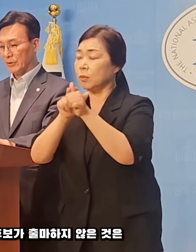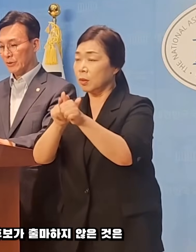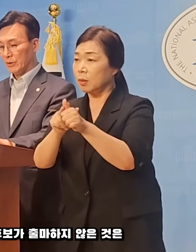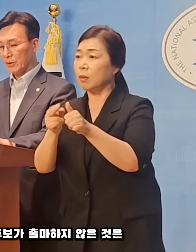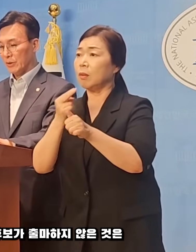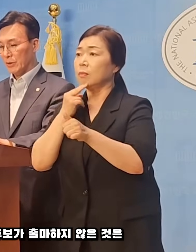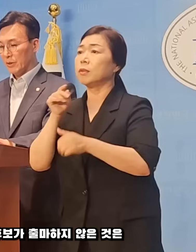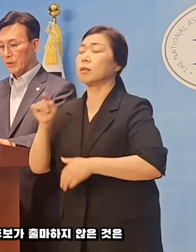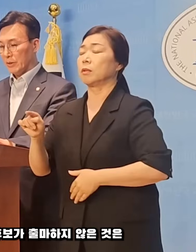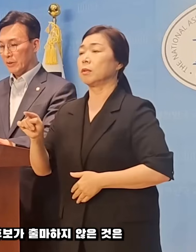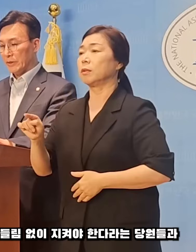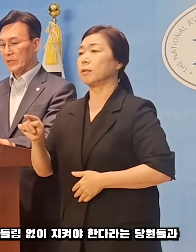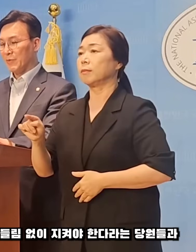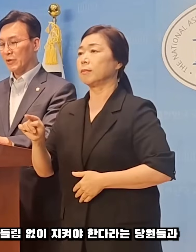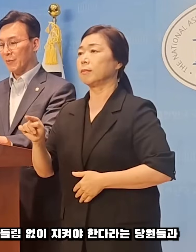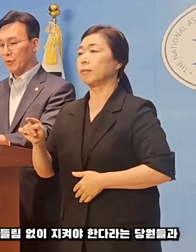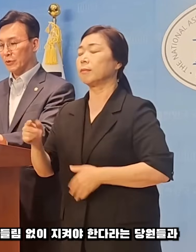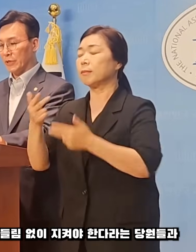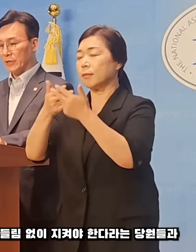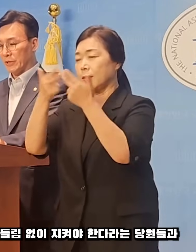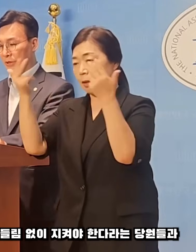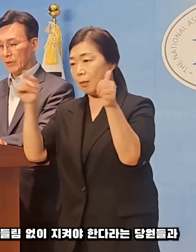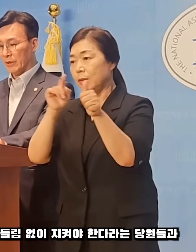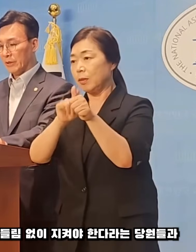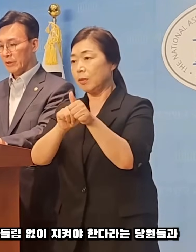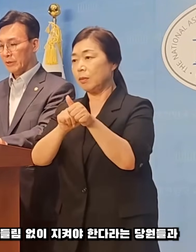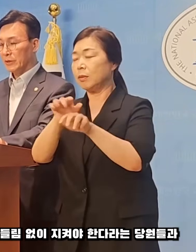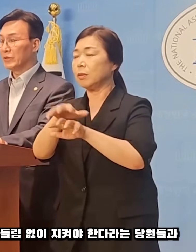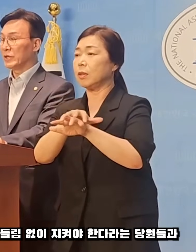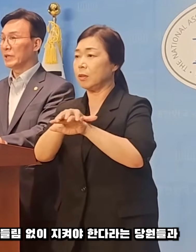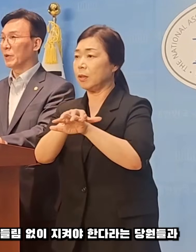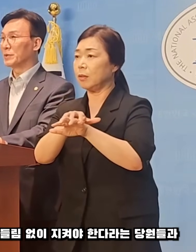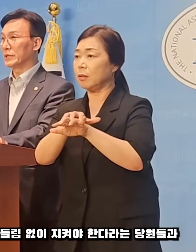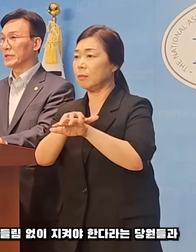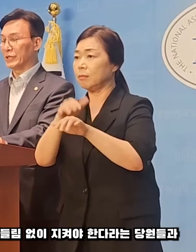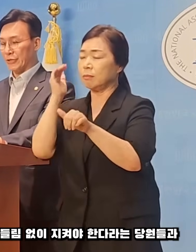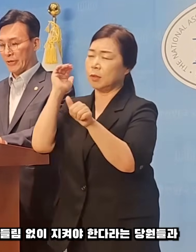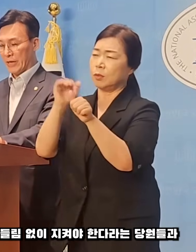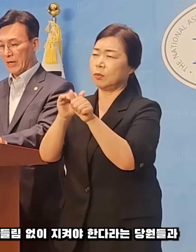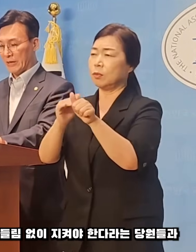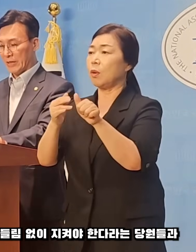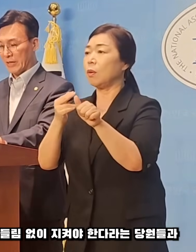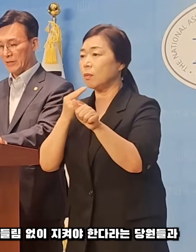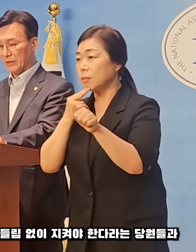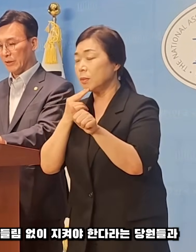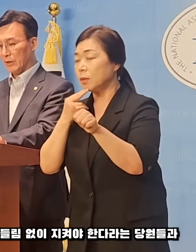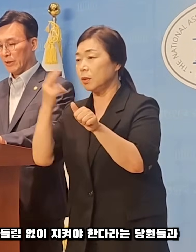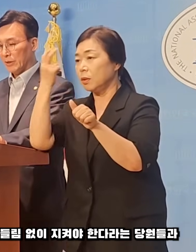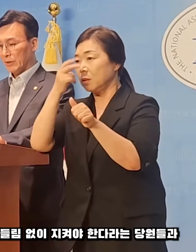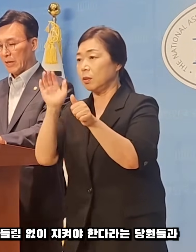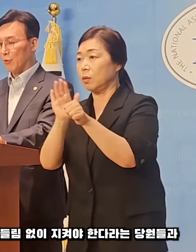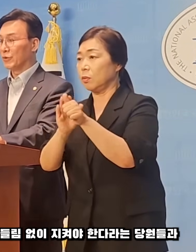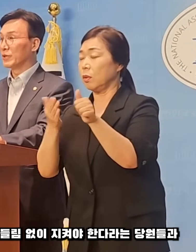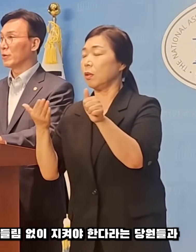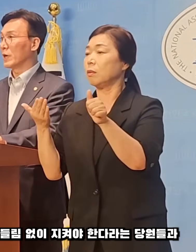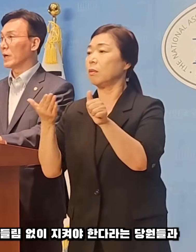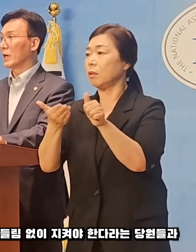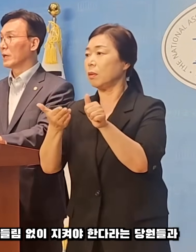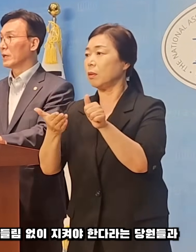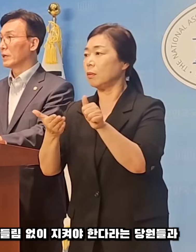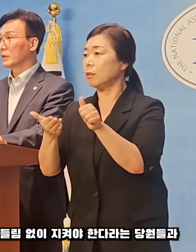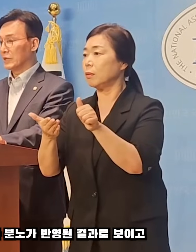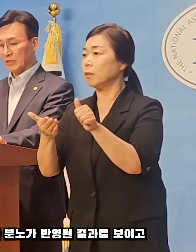것은 이재명 대표 체제를 흔들림 없이 지켜야 한다라는